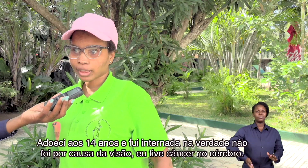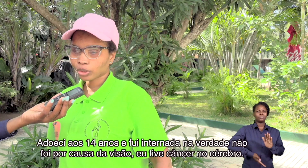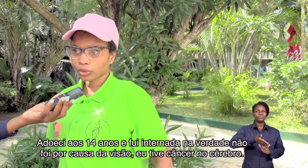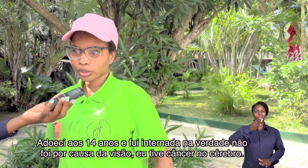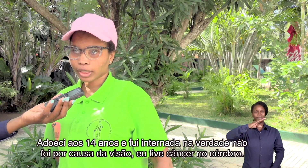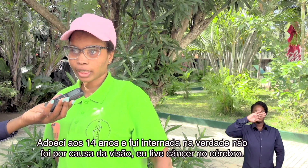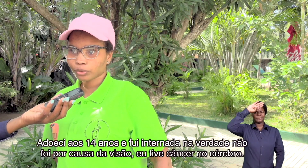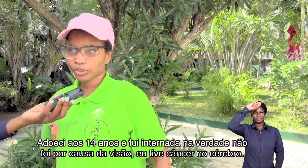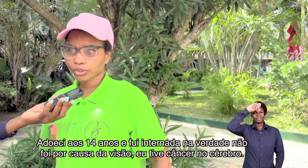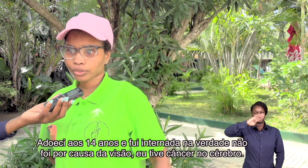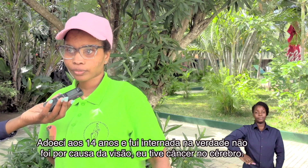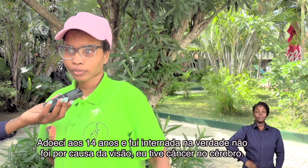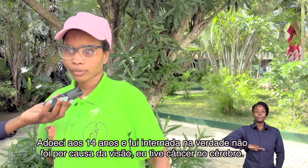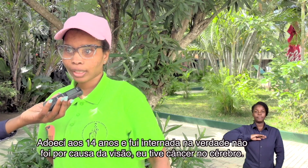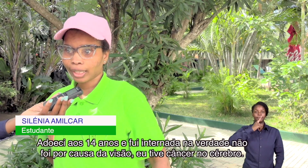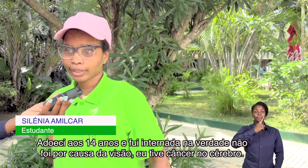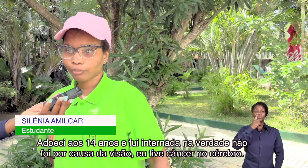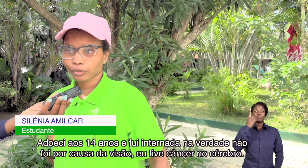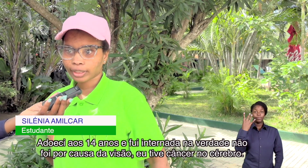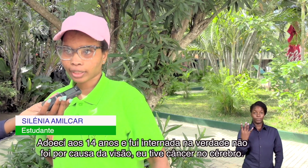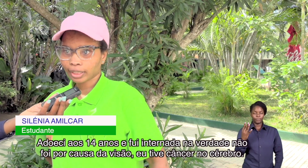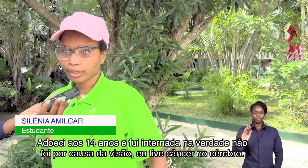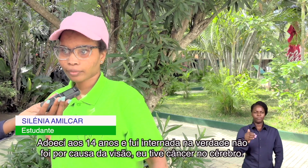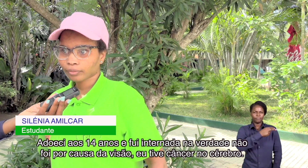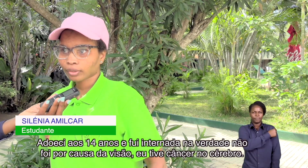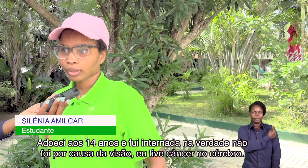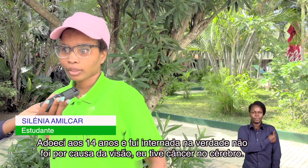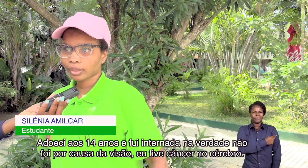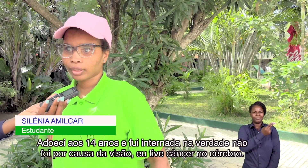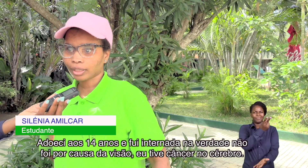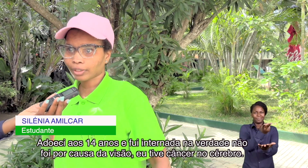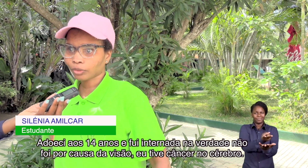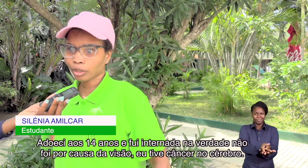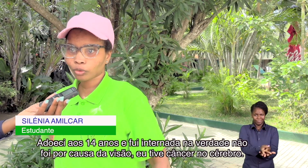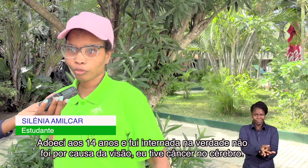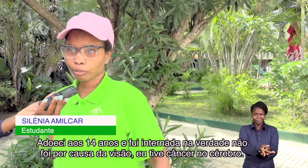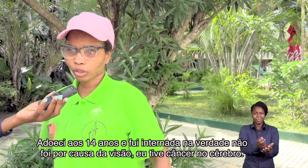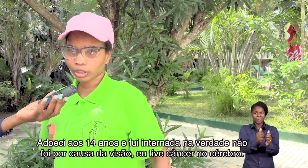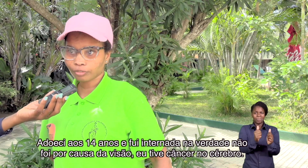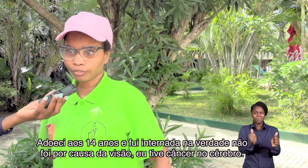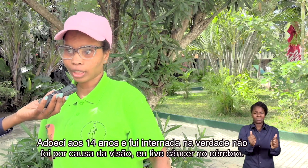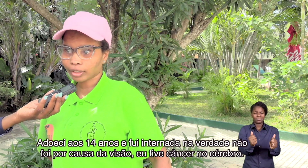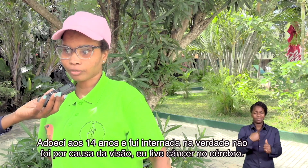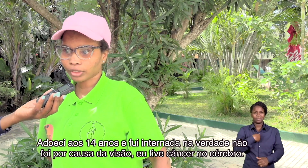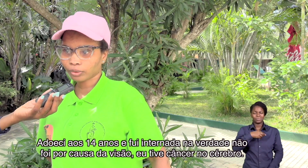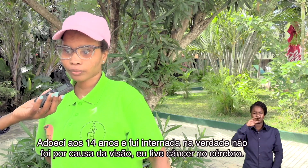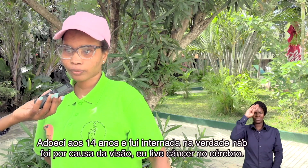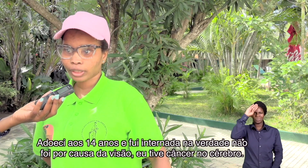Adoeci aos 14 anos, até fui internada. Na verdade, não foi por causa da visão.